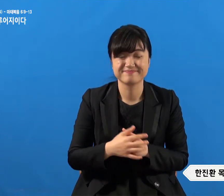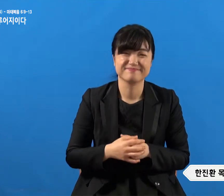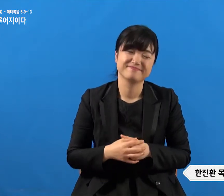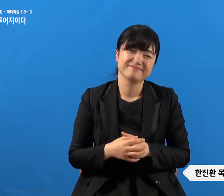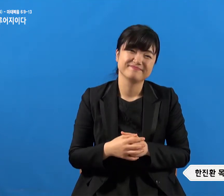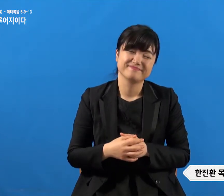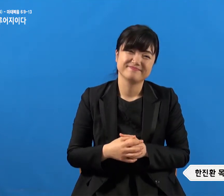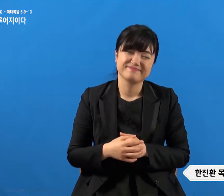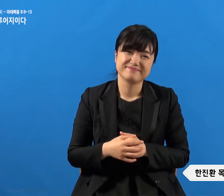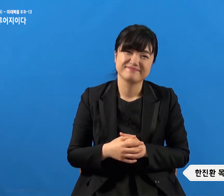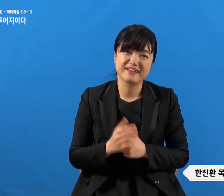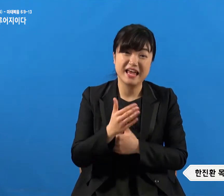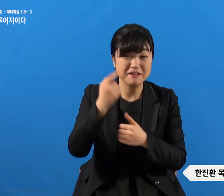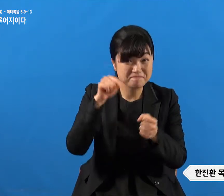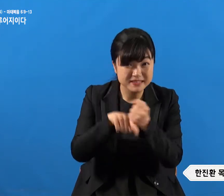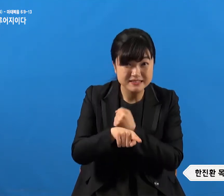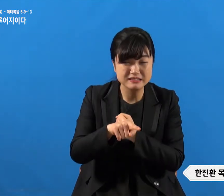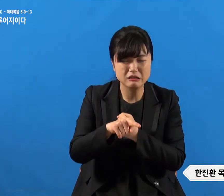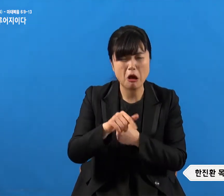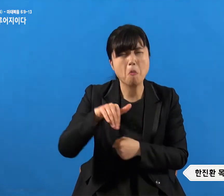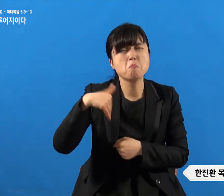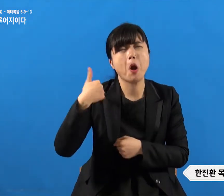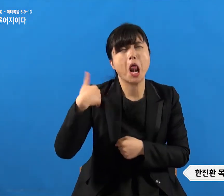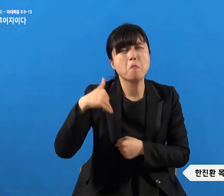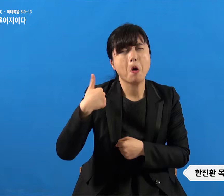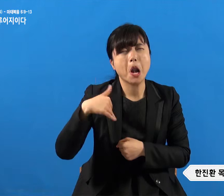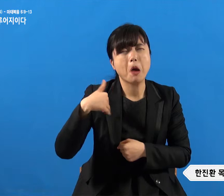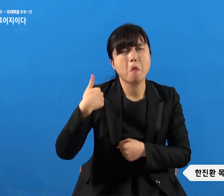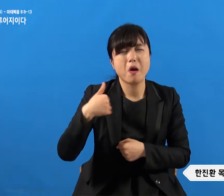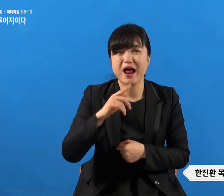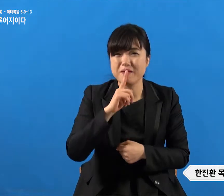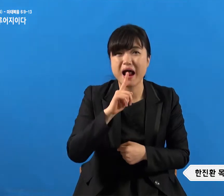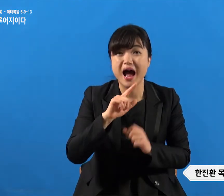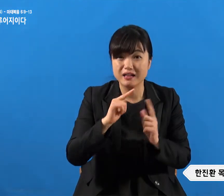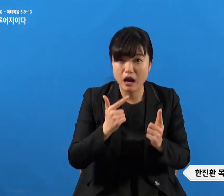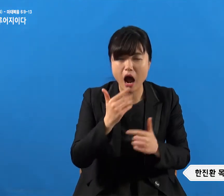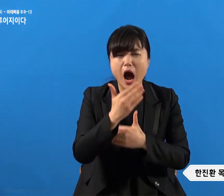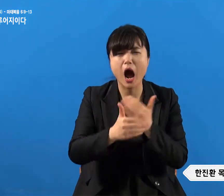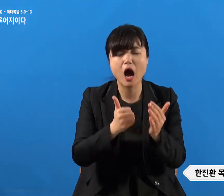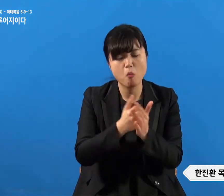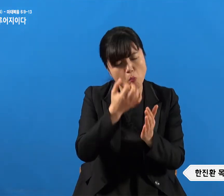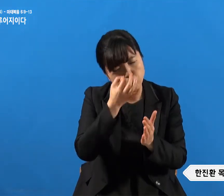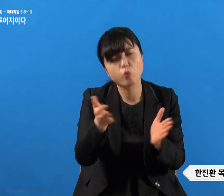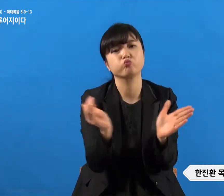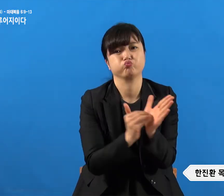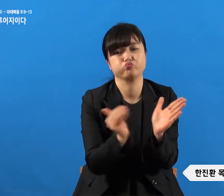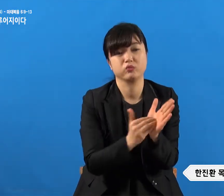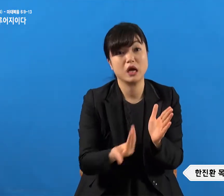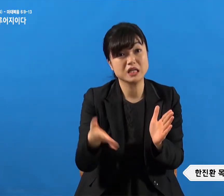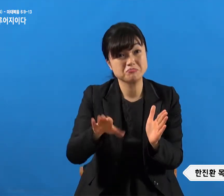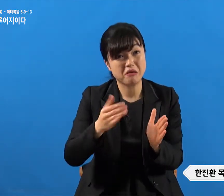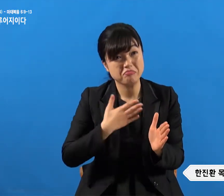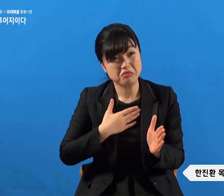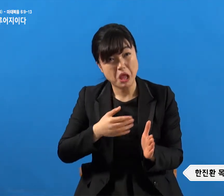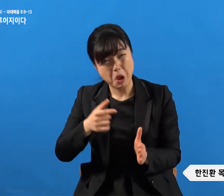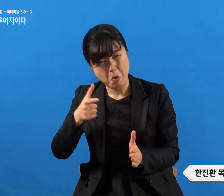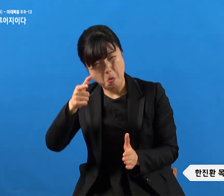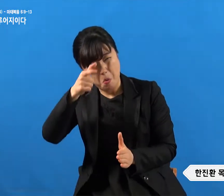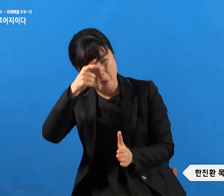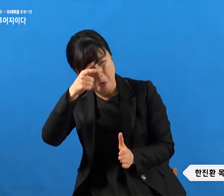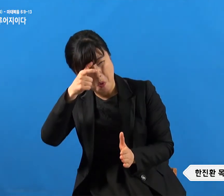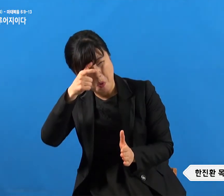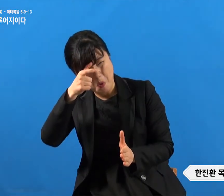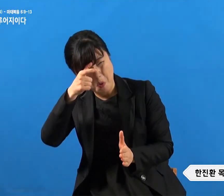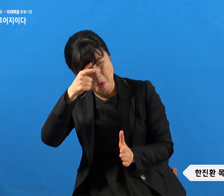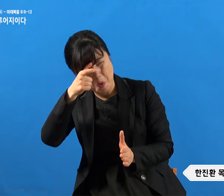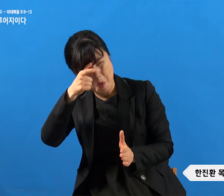그렇습니다. 우리가 하나님의 뜻을 몰라서 모르는 것이 아니라 하나님이 보여주셔도 내 뜻이